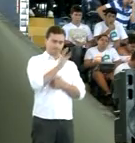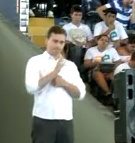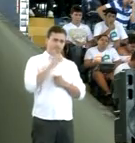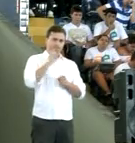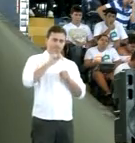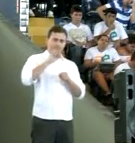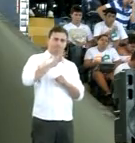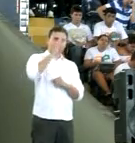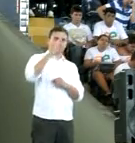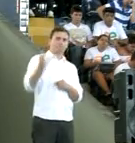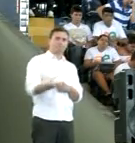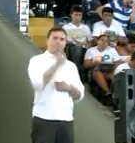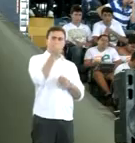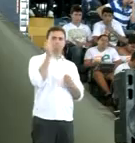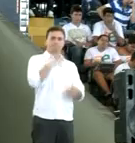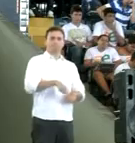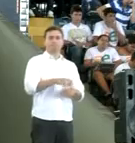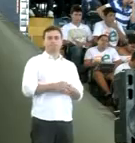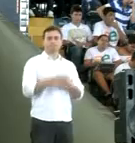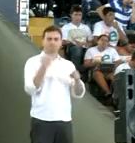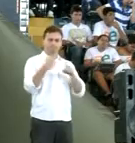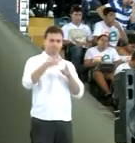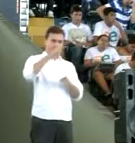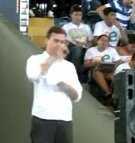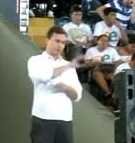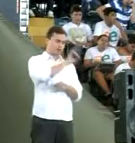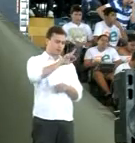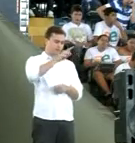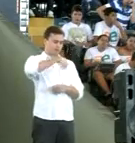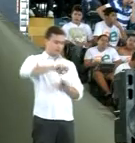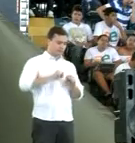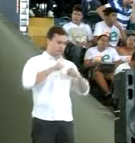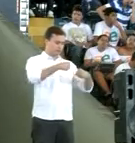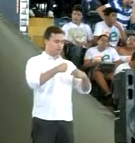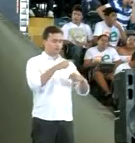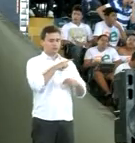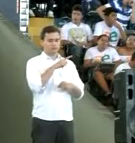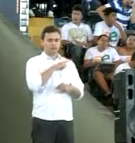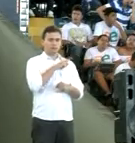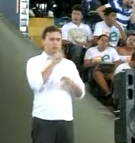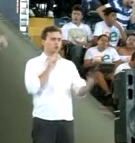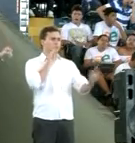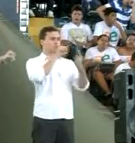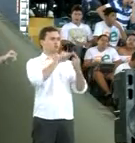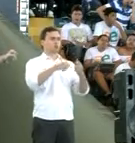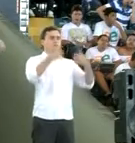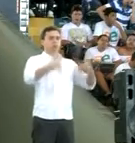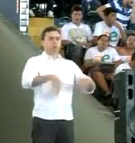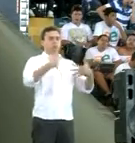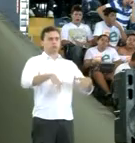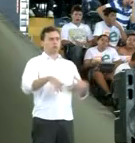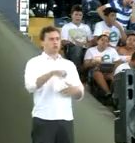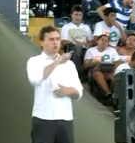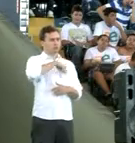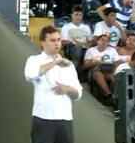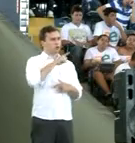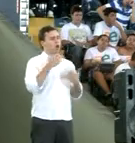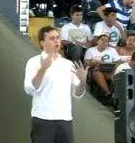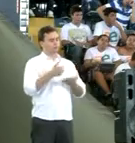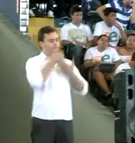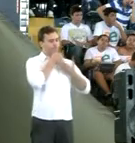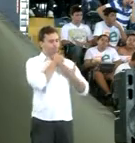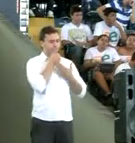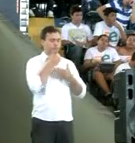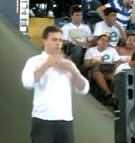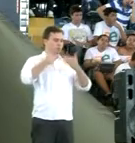cada um aqui está brigando por um propósito muito maior, um investimento para o resto da sua vida. Ver, muitas